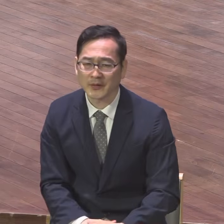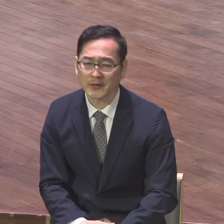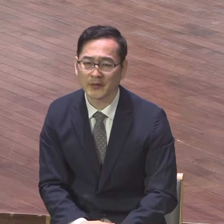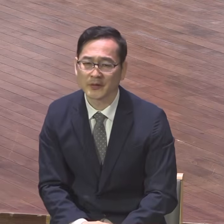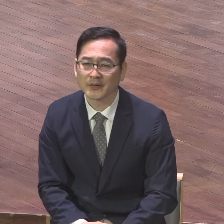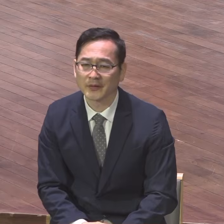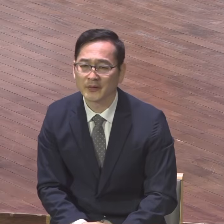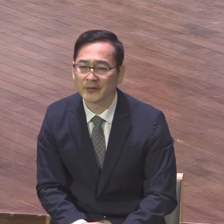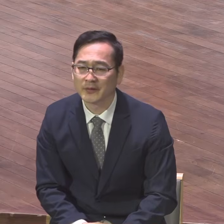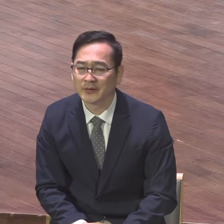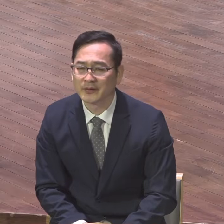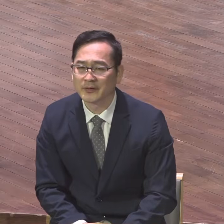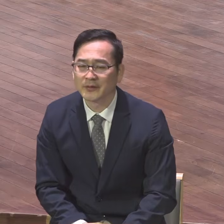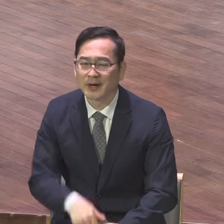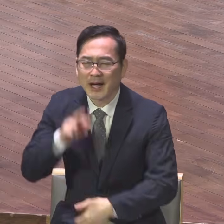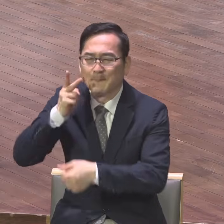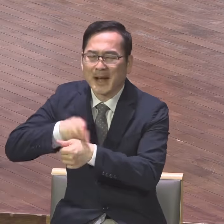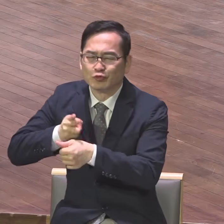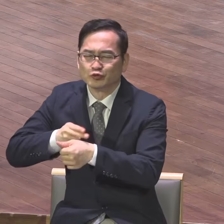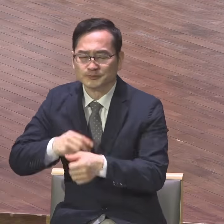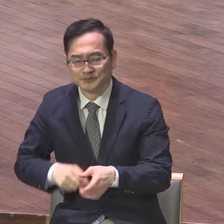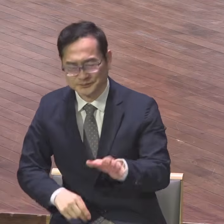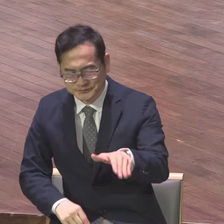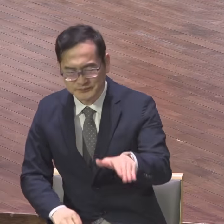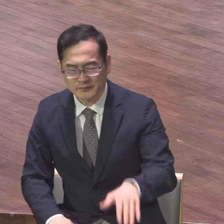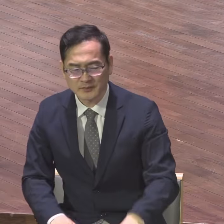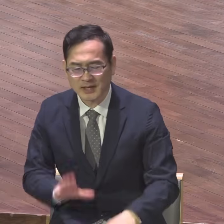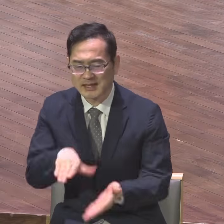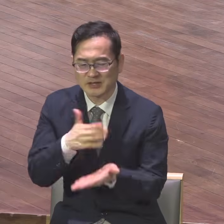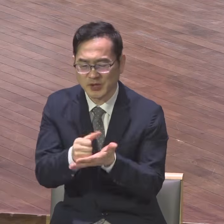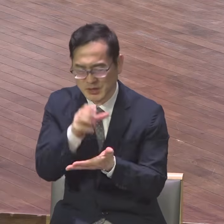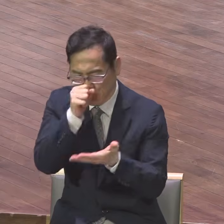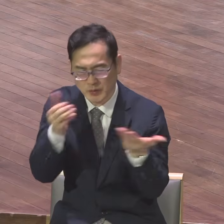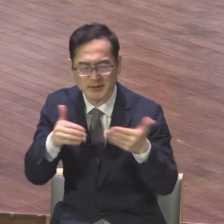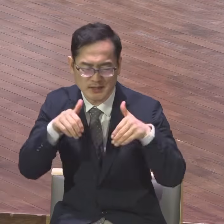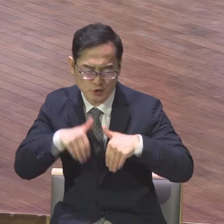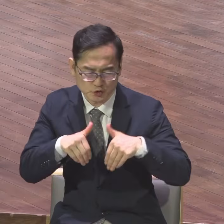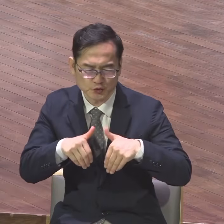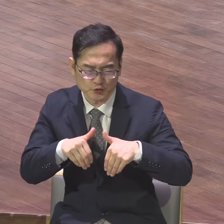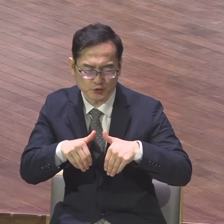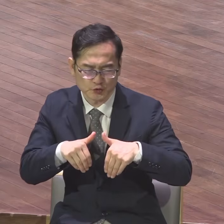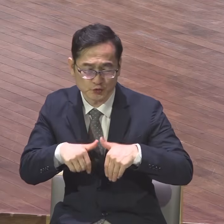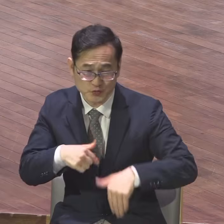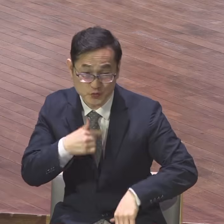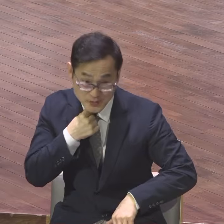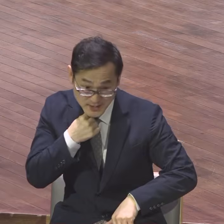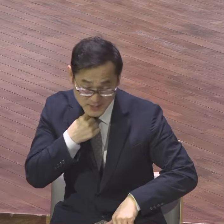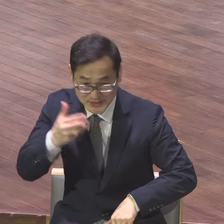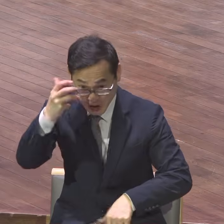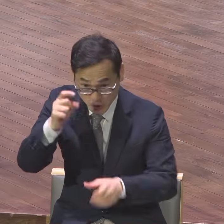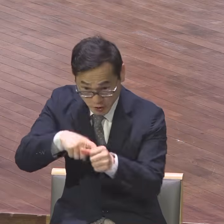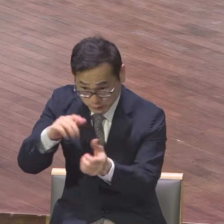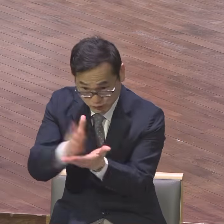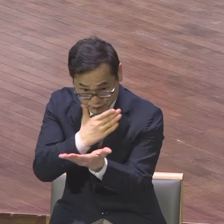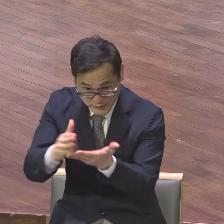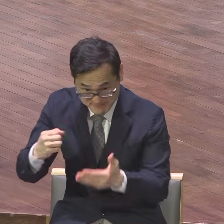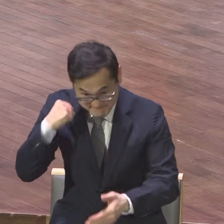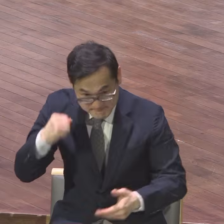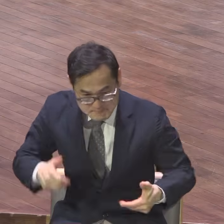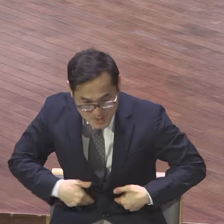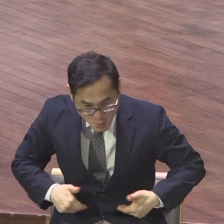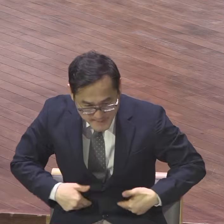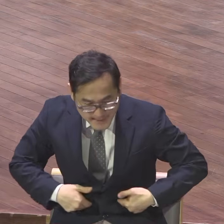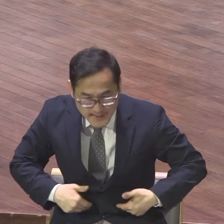그래서 사도 바울은 디모데에게 그리스도의 좋은 일꾼이 되기 위해서는 영적 분별력을 가지는